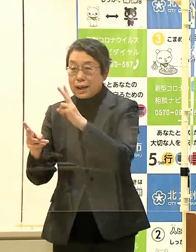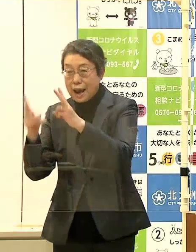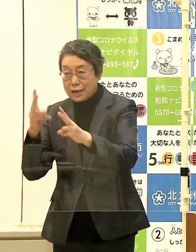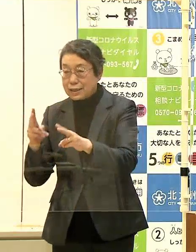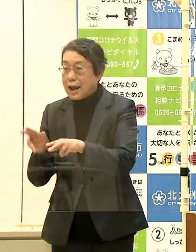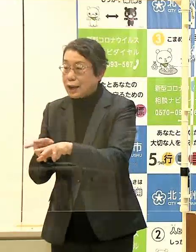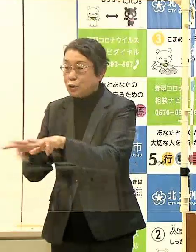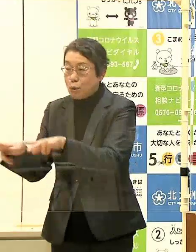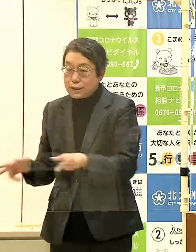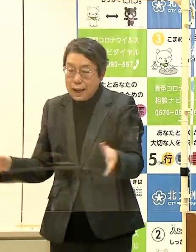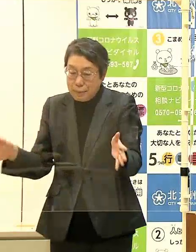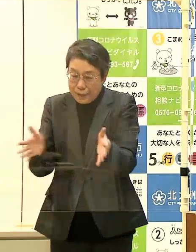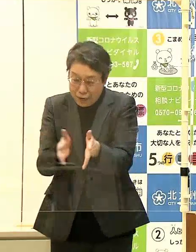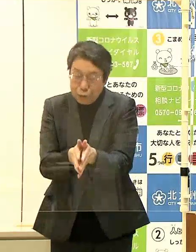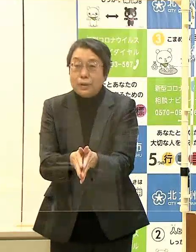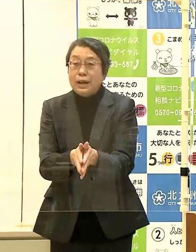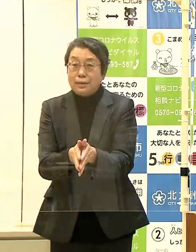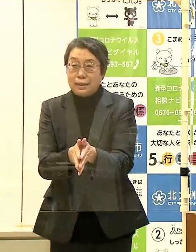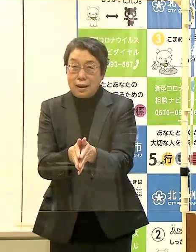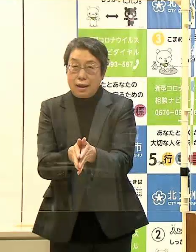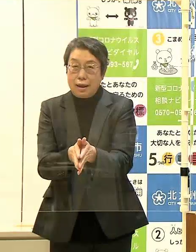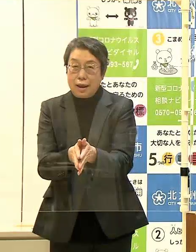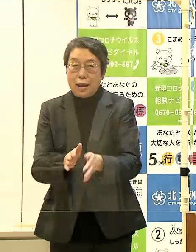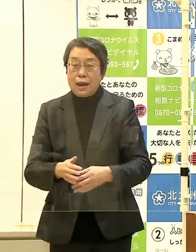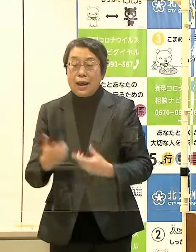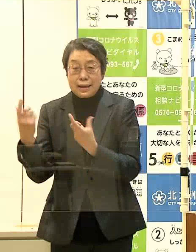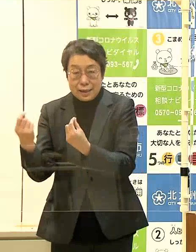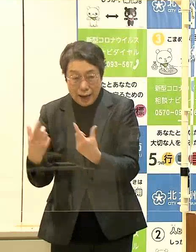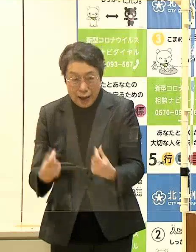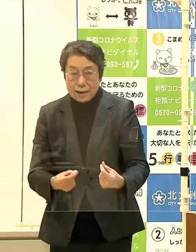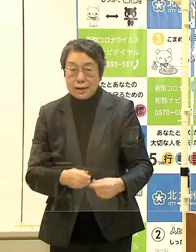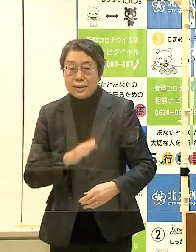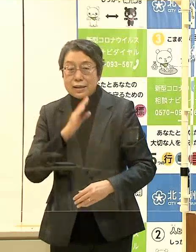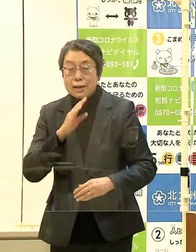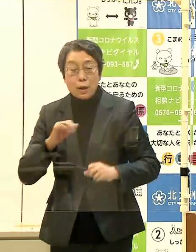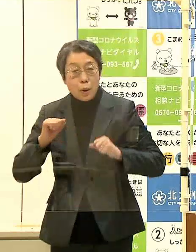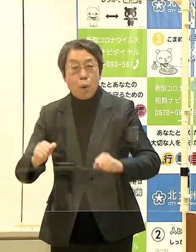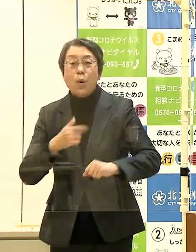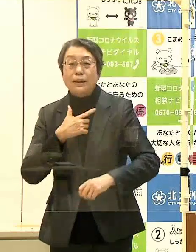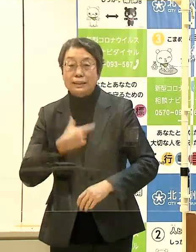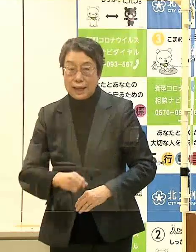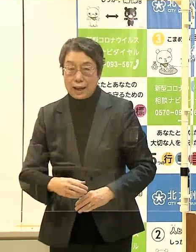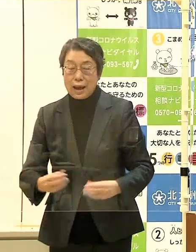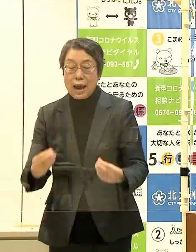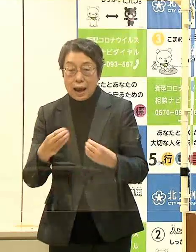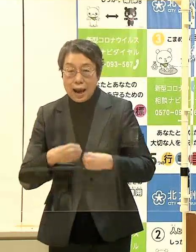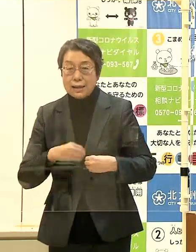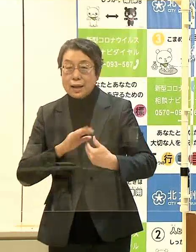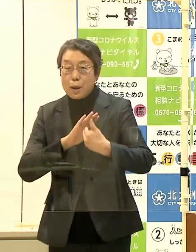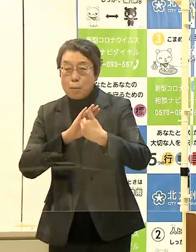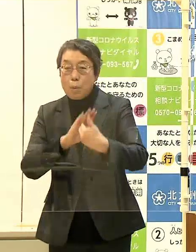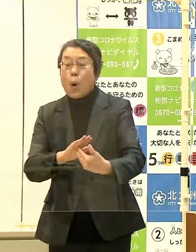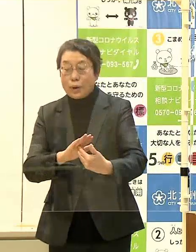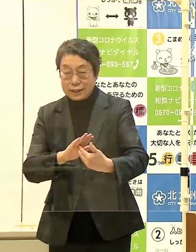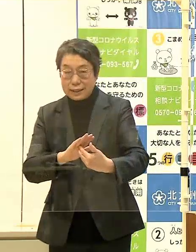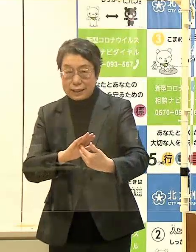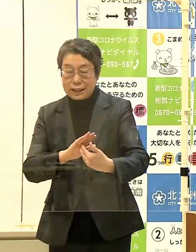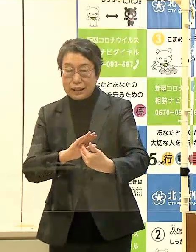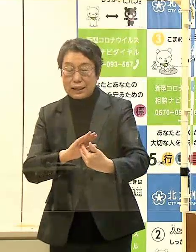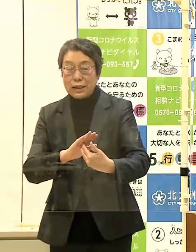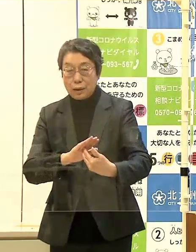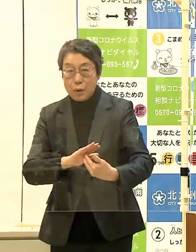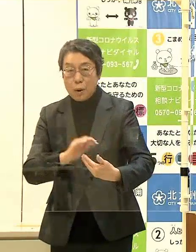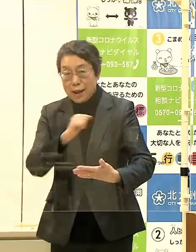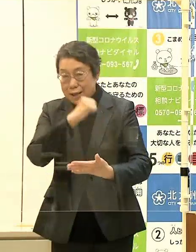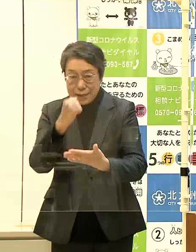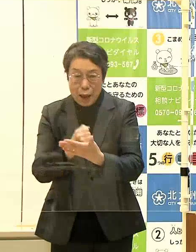一丸となってこのしっかりとした実効ある感染防止対策を成功させたいとこのように